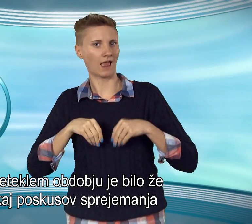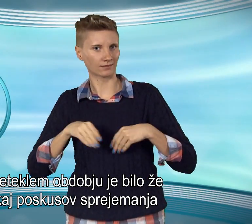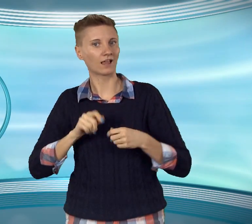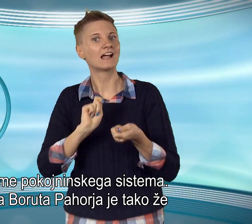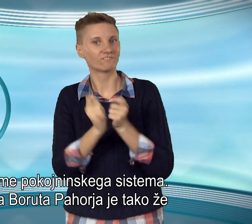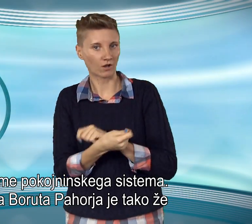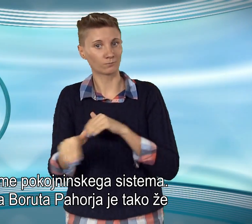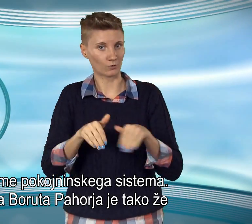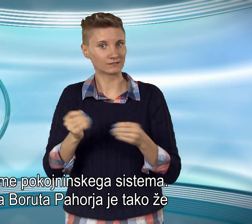pokojninskega sistema.